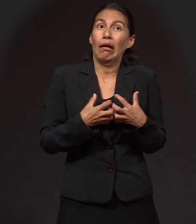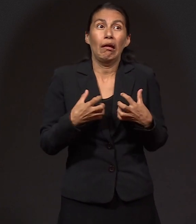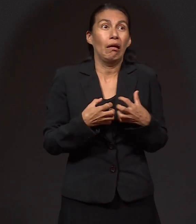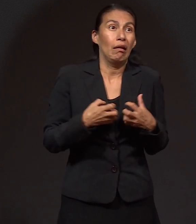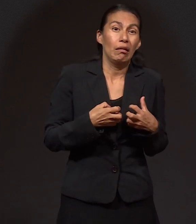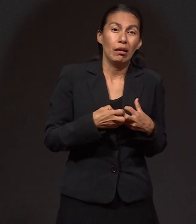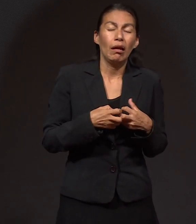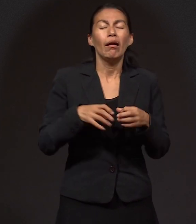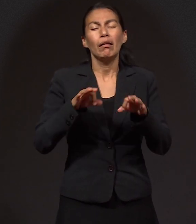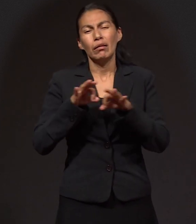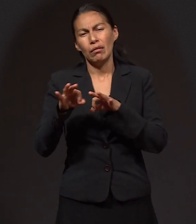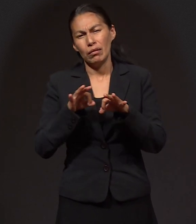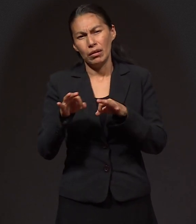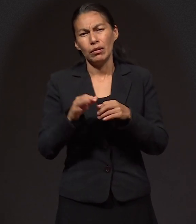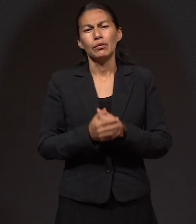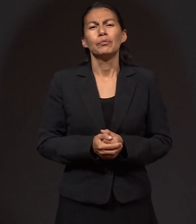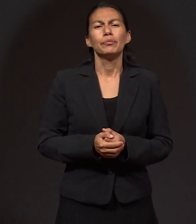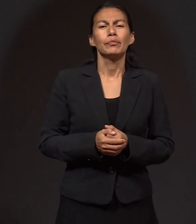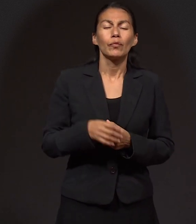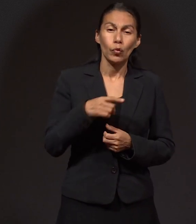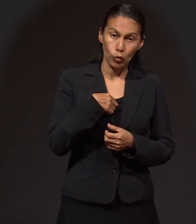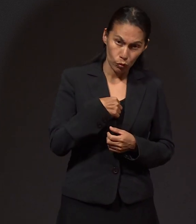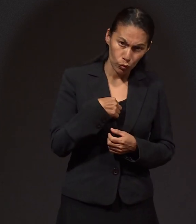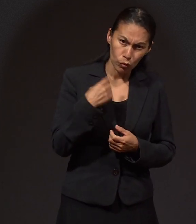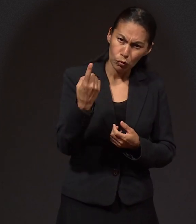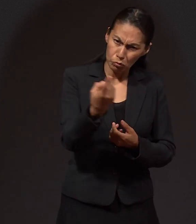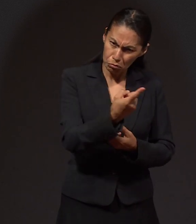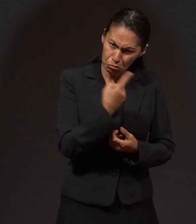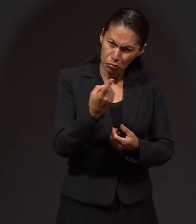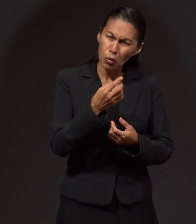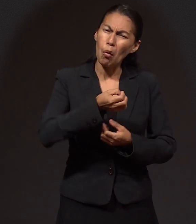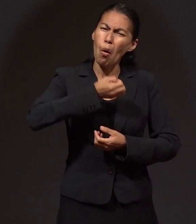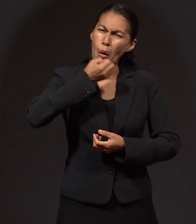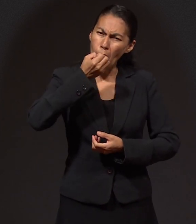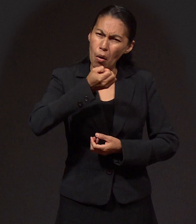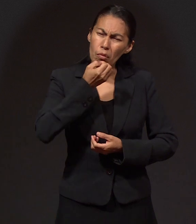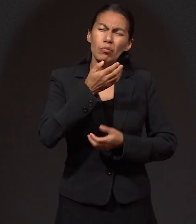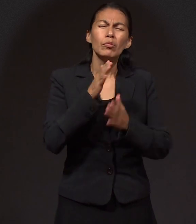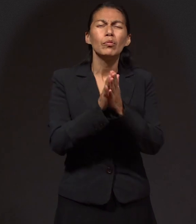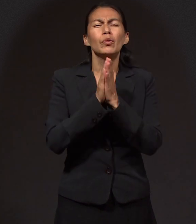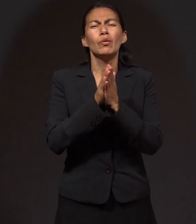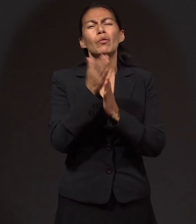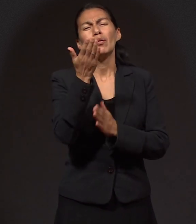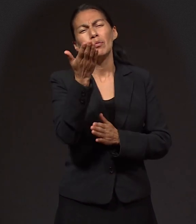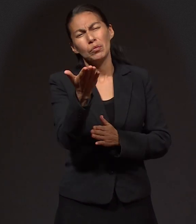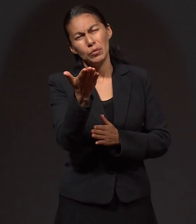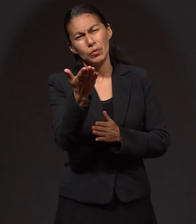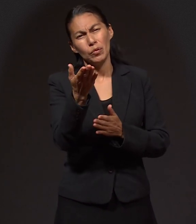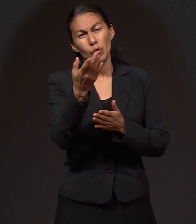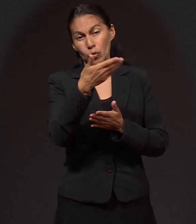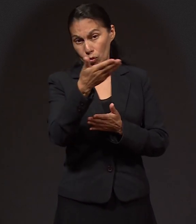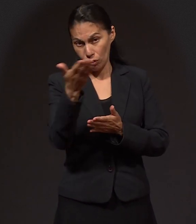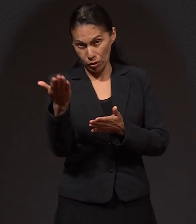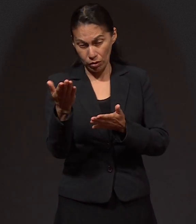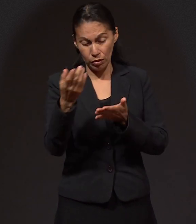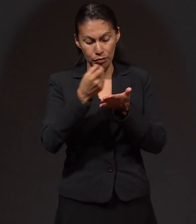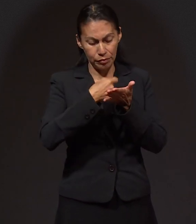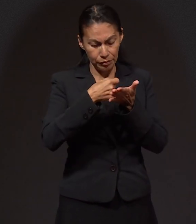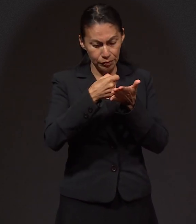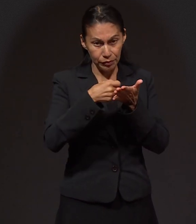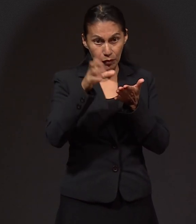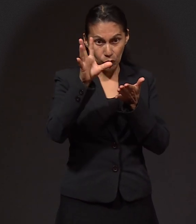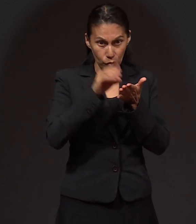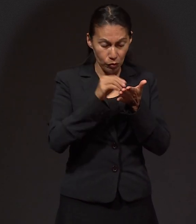ansiedad y pide por un trabajo. Marcelina, nos unimos en oración. Yo pido a todos